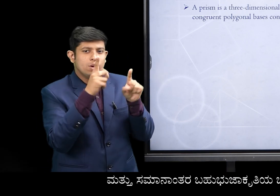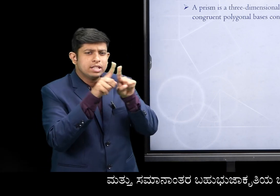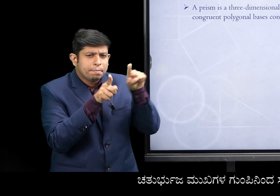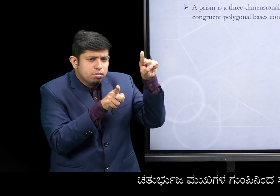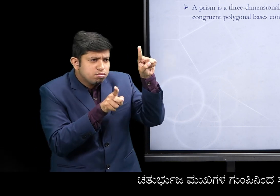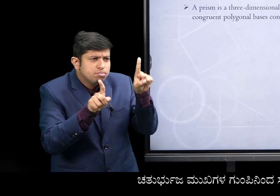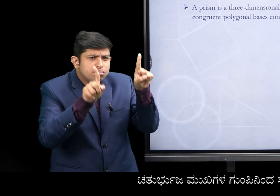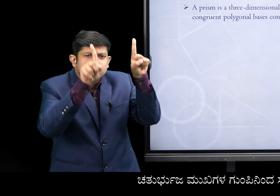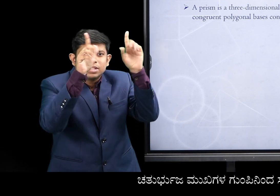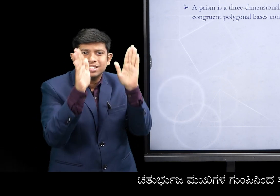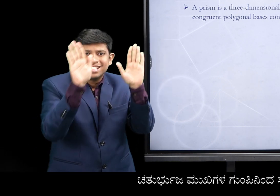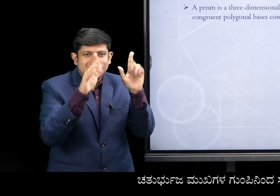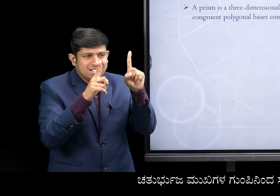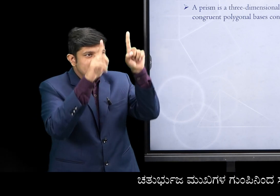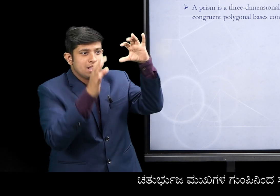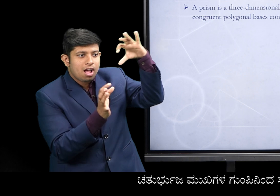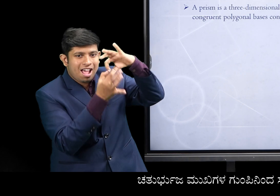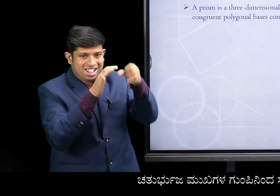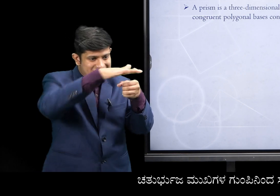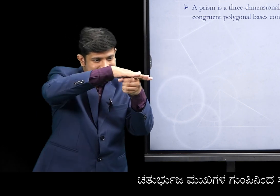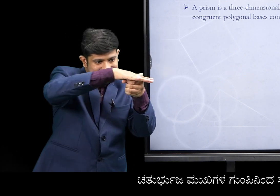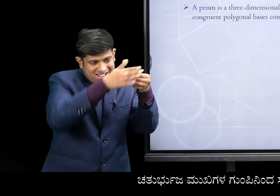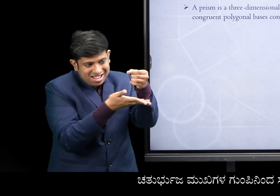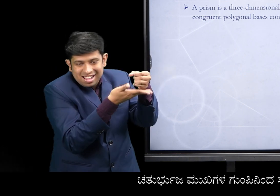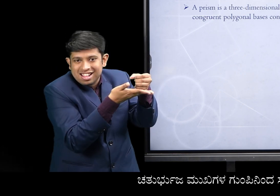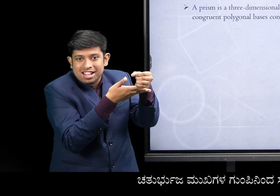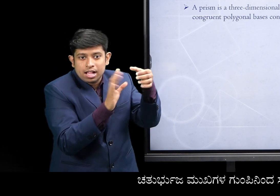ಸಮಾನಾಂತರ ಚತುರ್ಭುಜ ಮುಖಗಳ ಗುಂಪಿನಿಂದ ಸಂಪರ್ಕ ಹೊಂದಿದೆ.